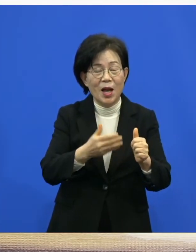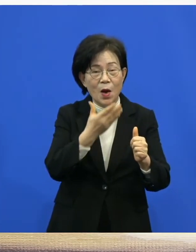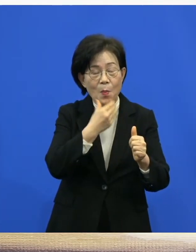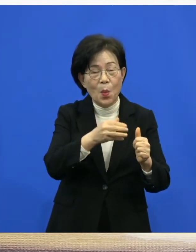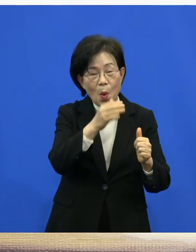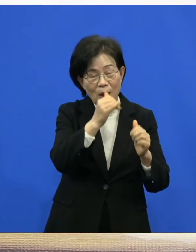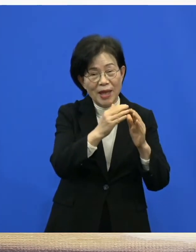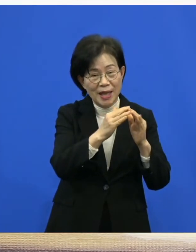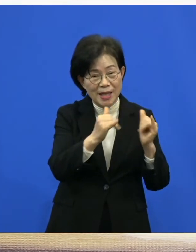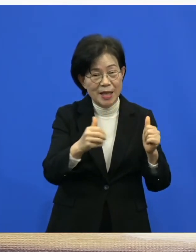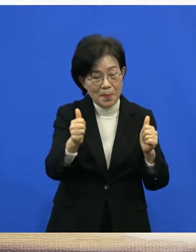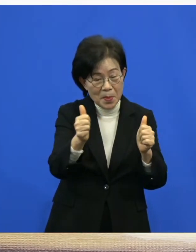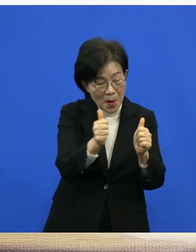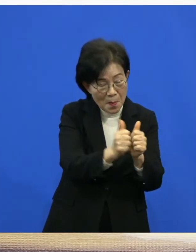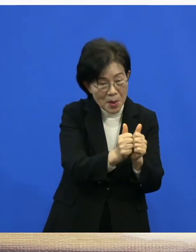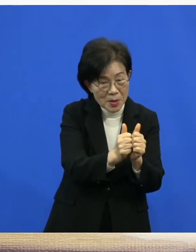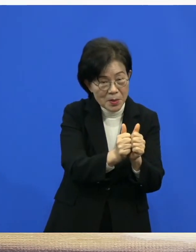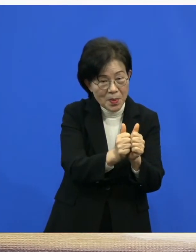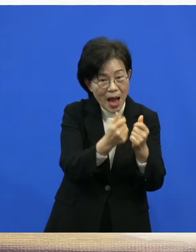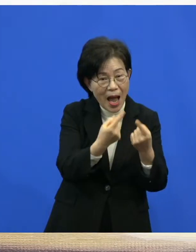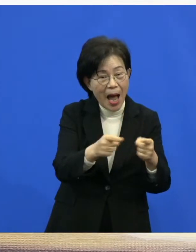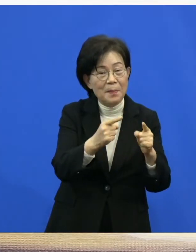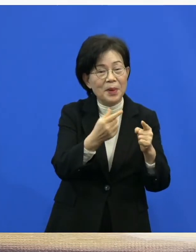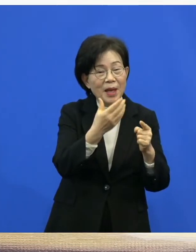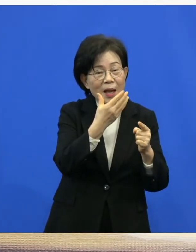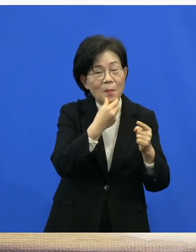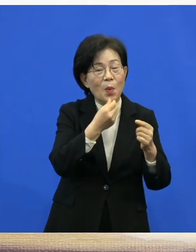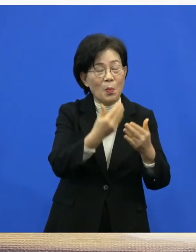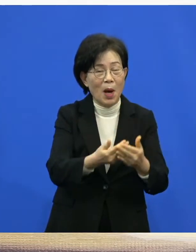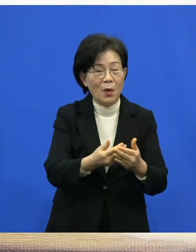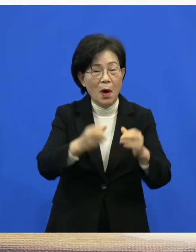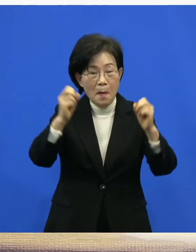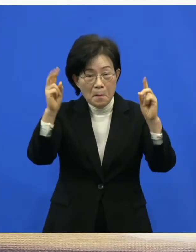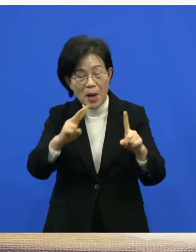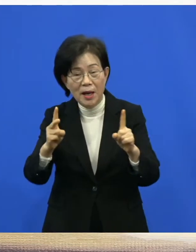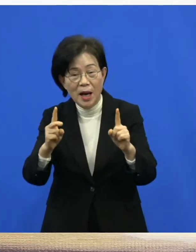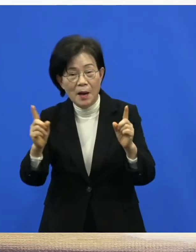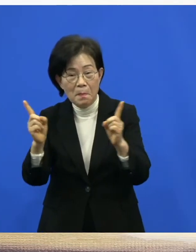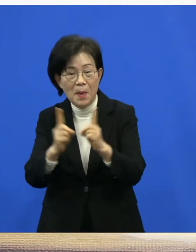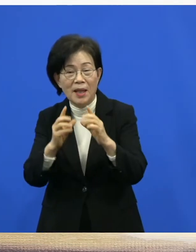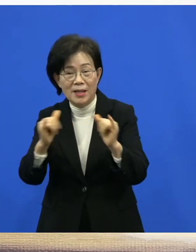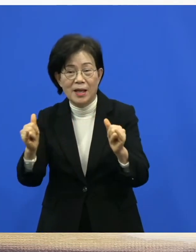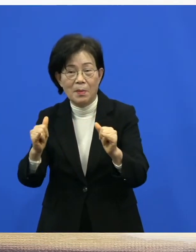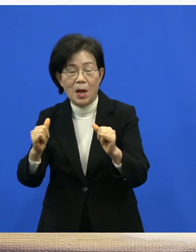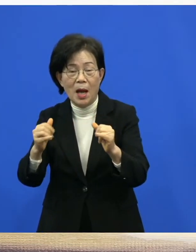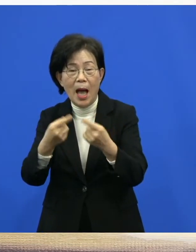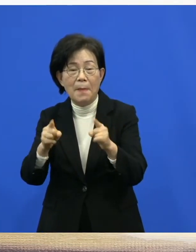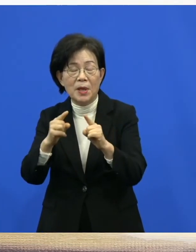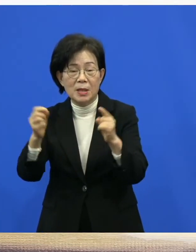있는 사람 옆에 있으면 같이 복 받고, 벼락 맞을 사람 옆에 있으면 같이 벼락 맞고.